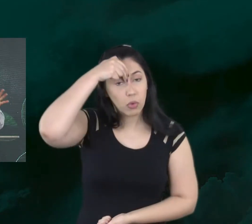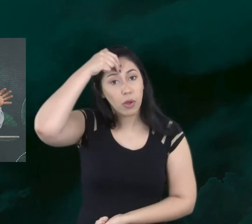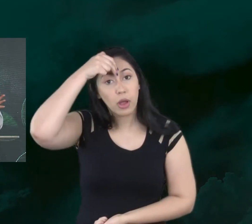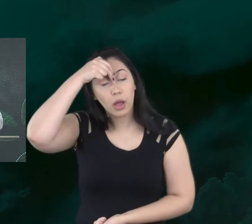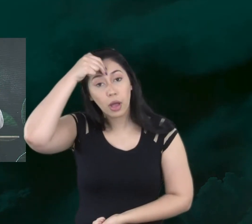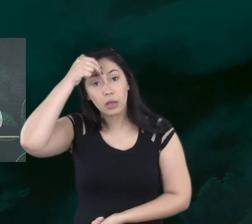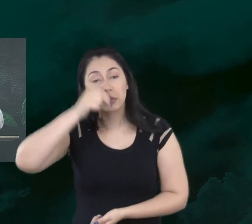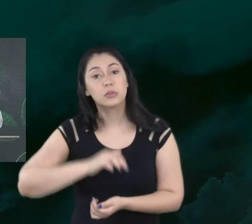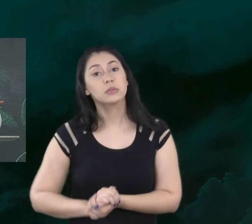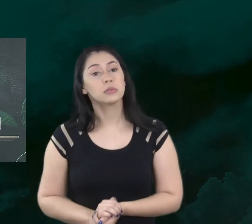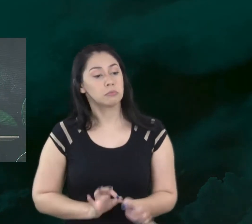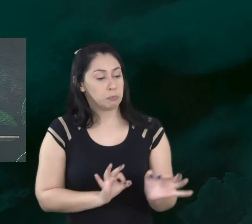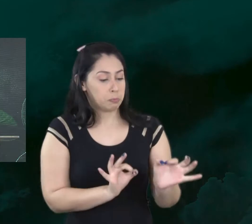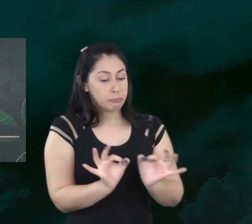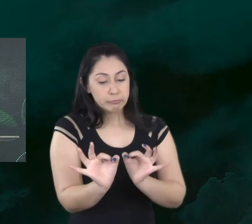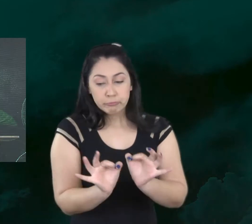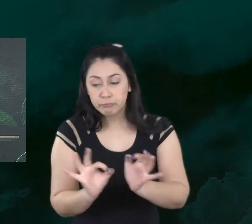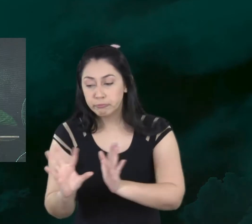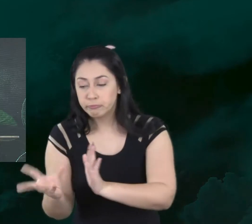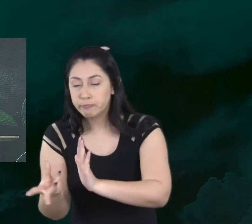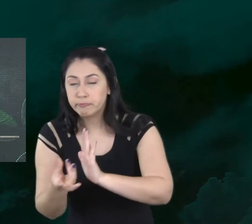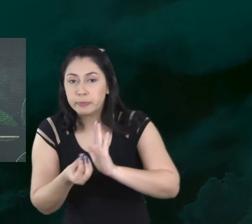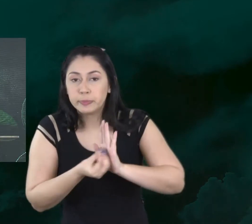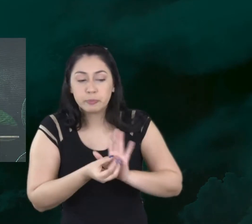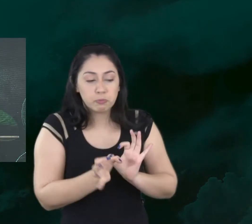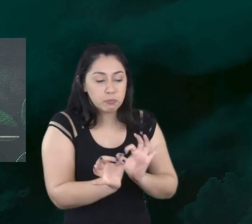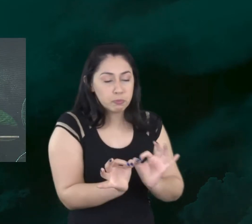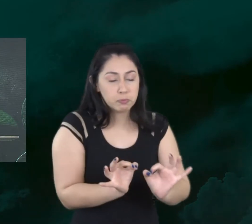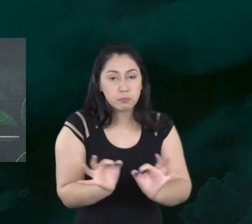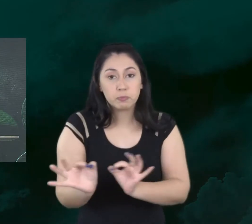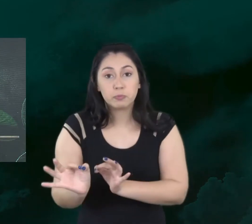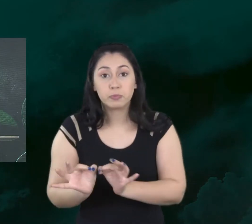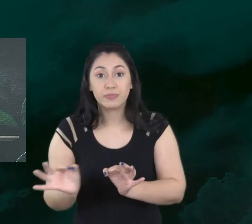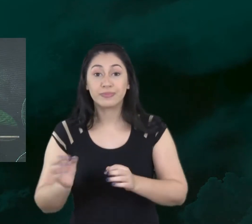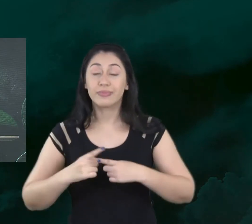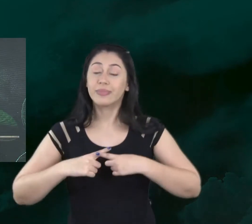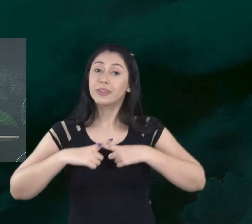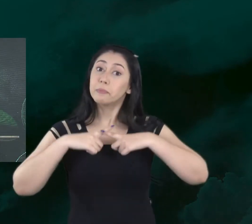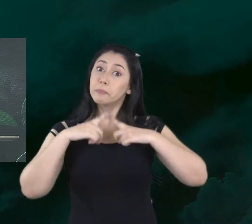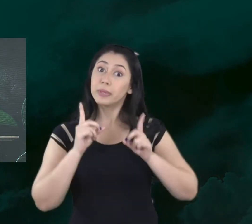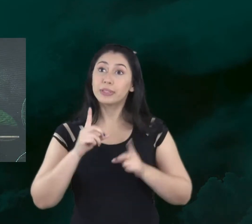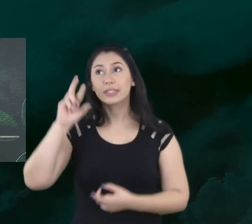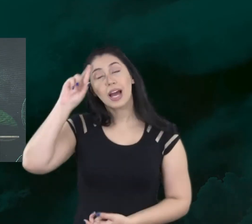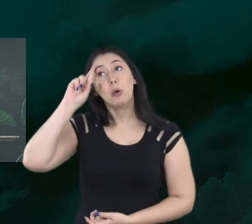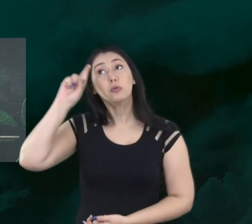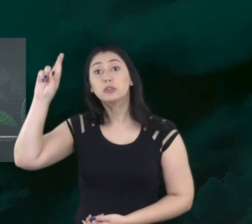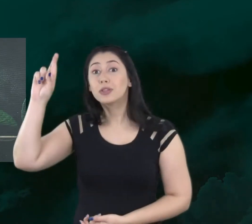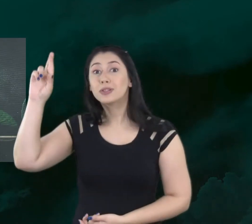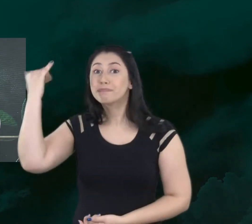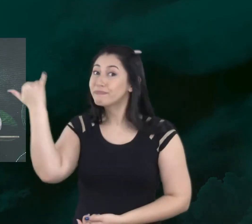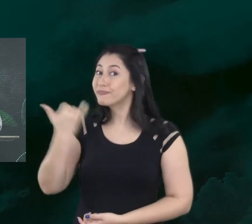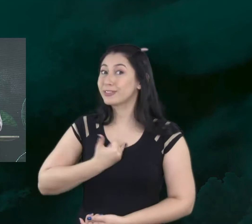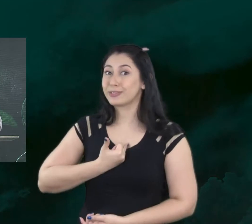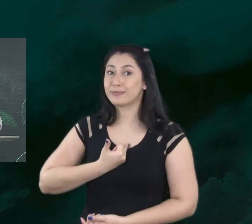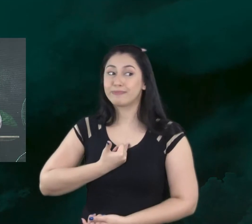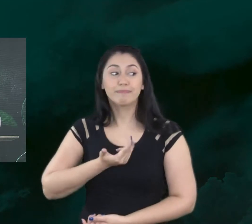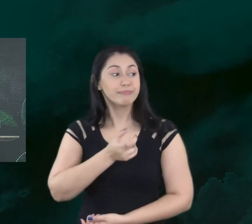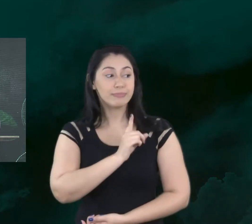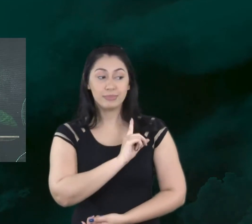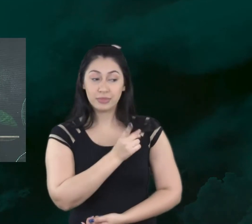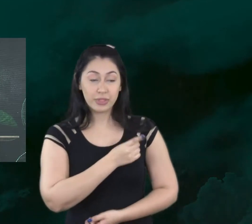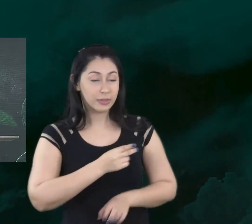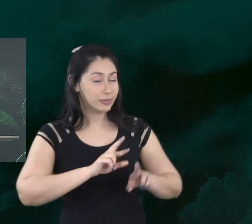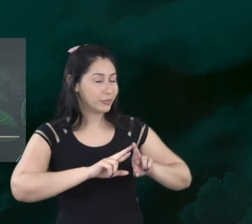na preparação da igreja para a vinda do Senhor. Todavia, o Senhor não me permitiu, né,